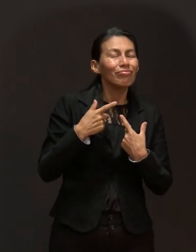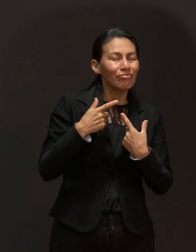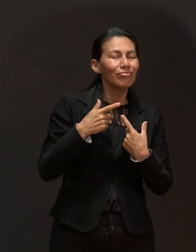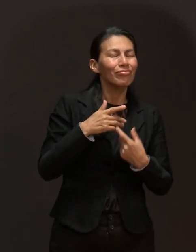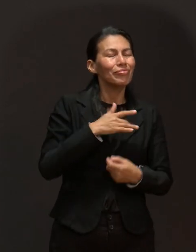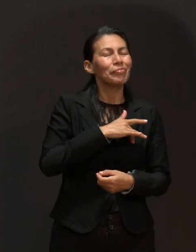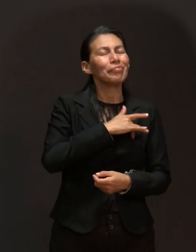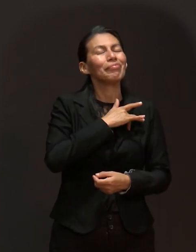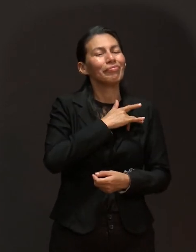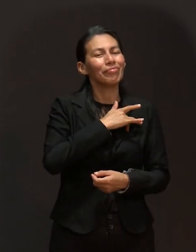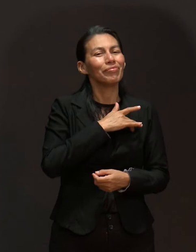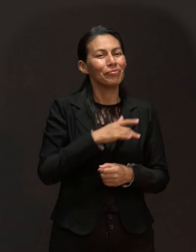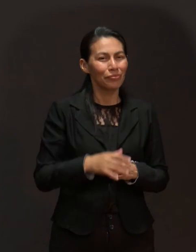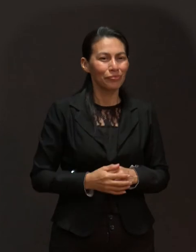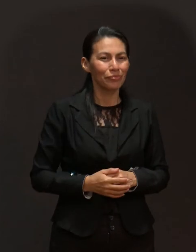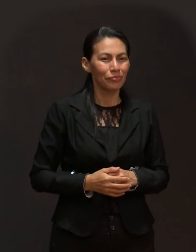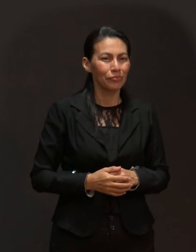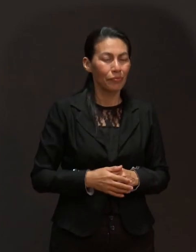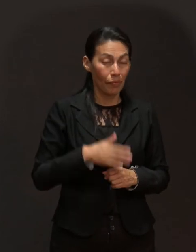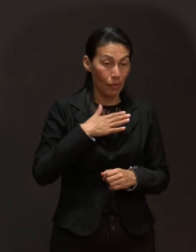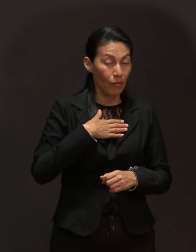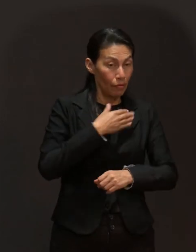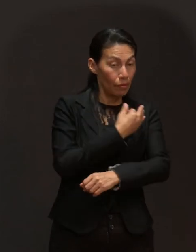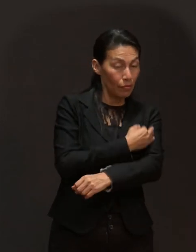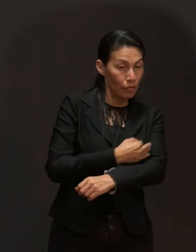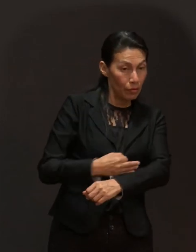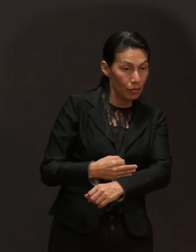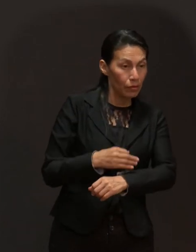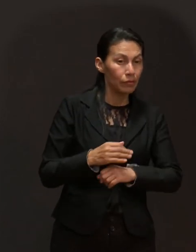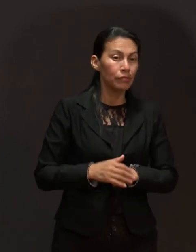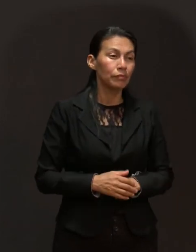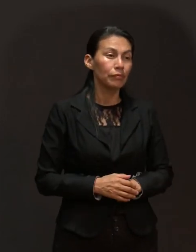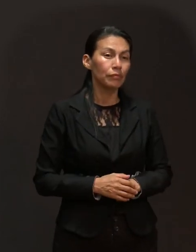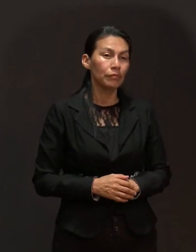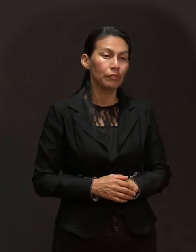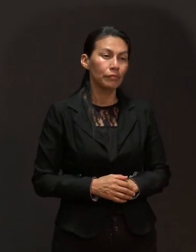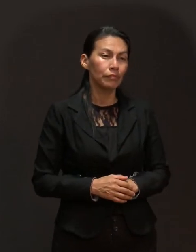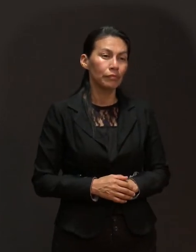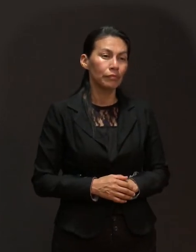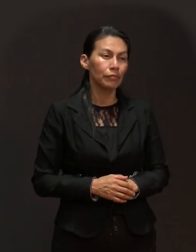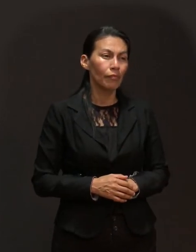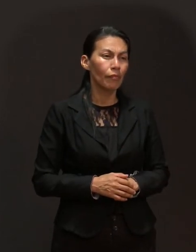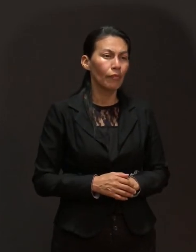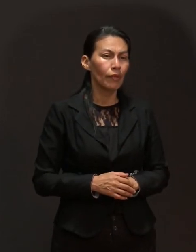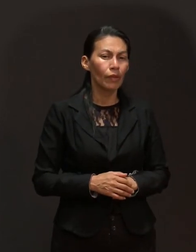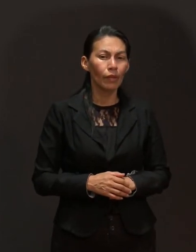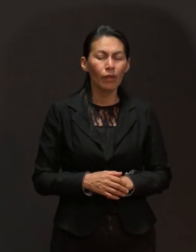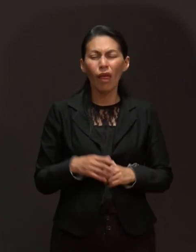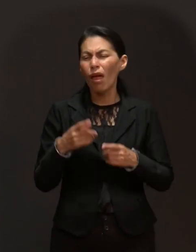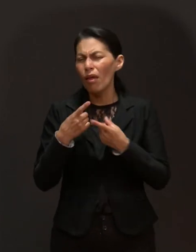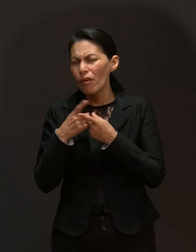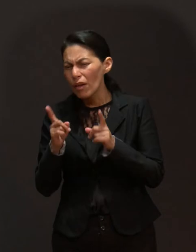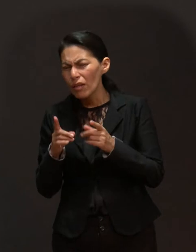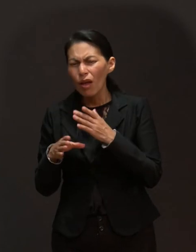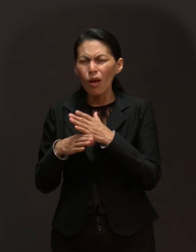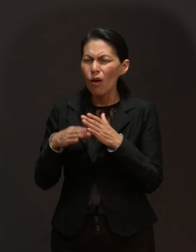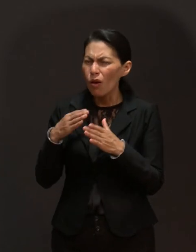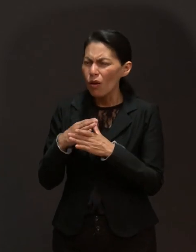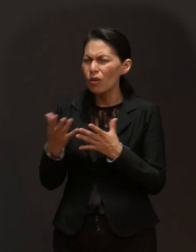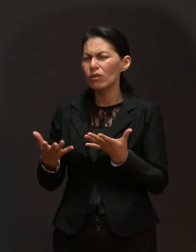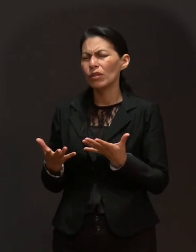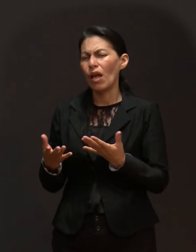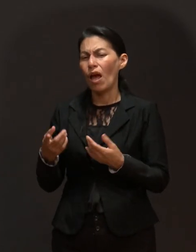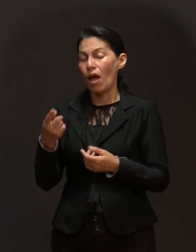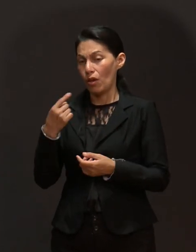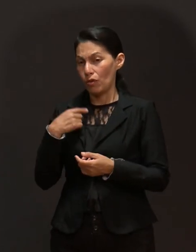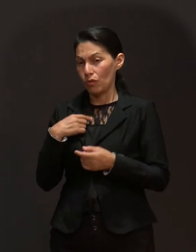fue un regalo de Dios así yo lo puedo tener en la vida de nuestra familia bueno por diferentes circunstancias que